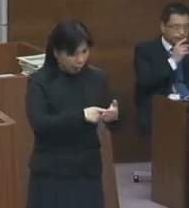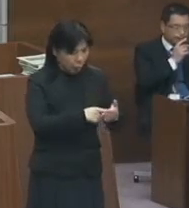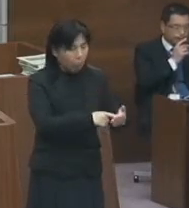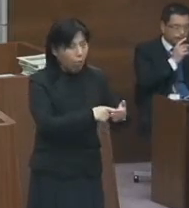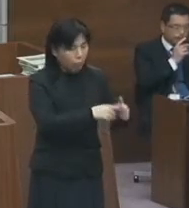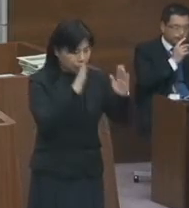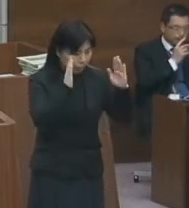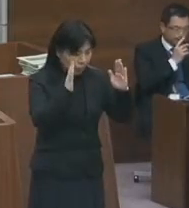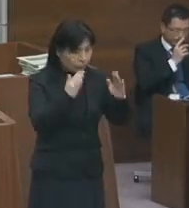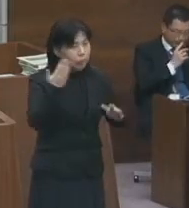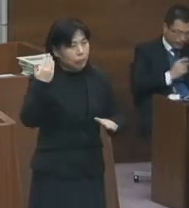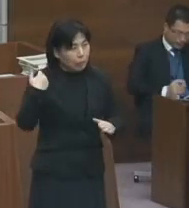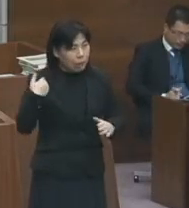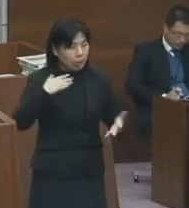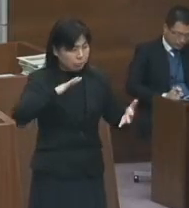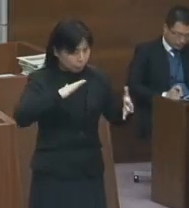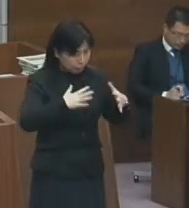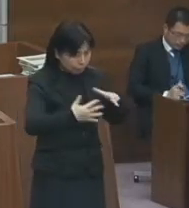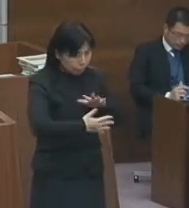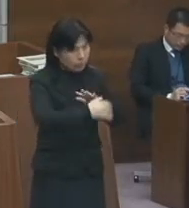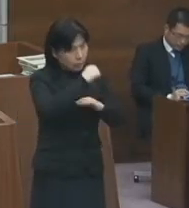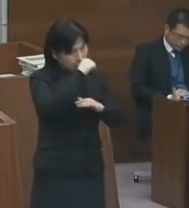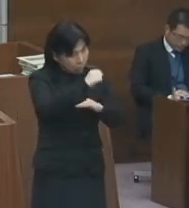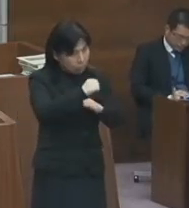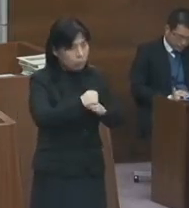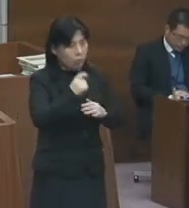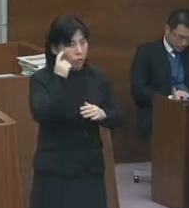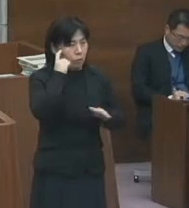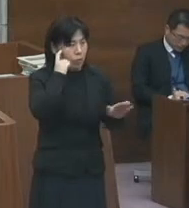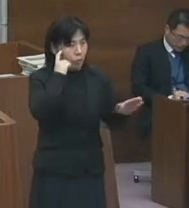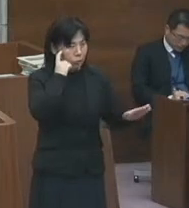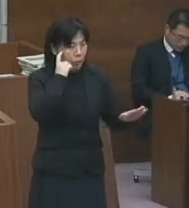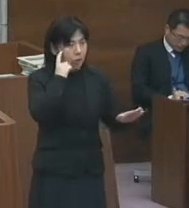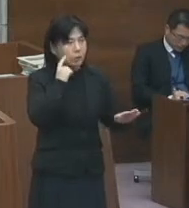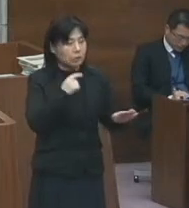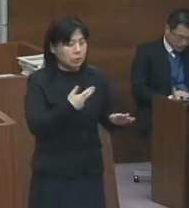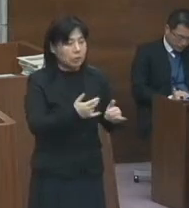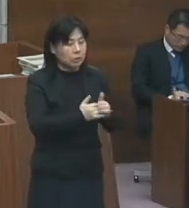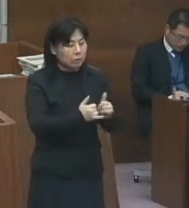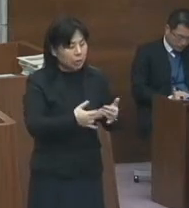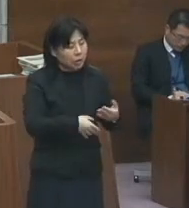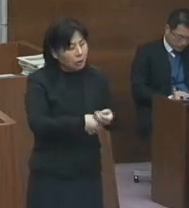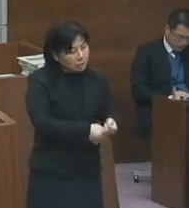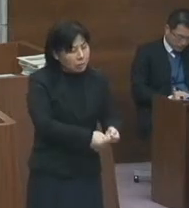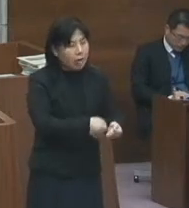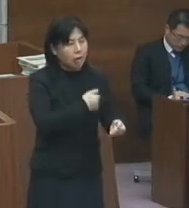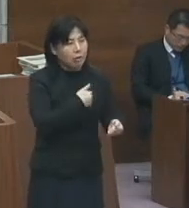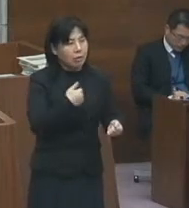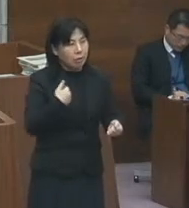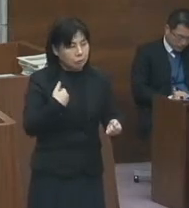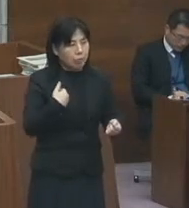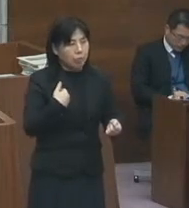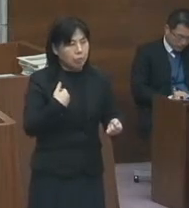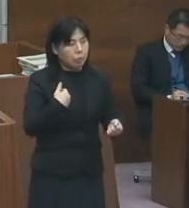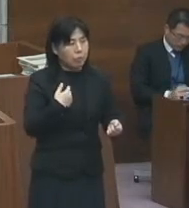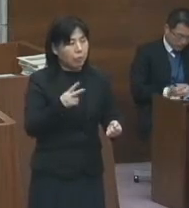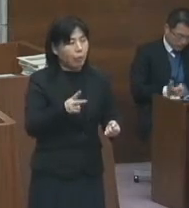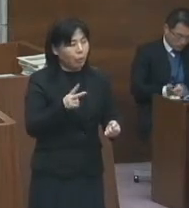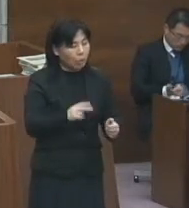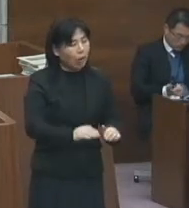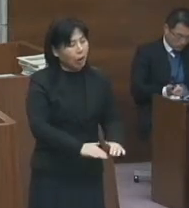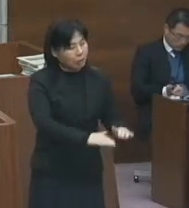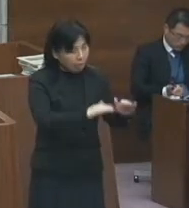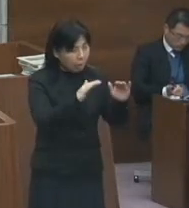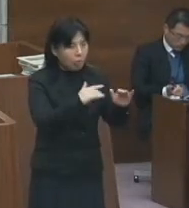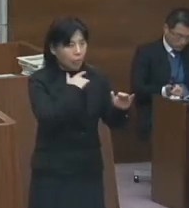てきました。これまで以上に市民に信頼される施設として、ますます発展することを期待する